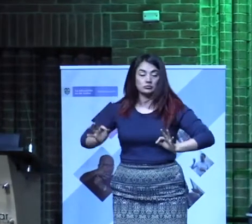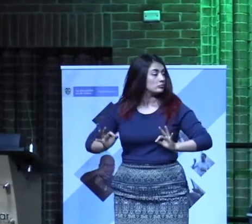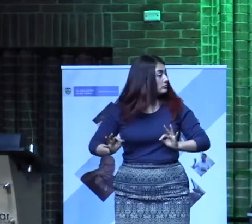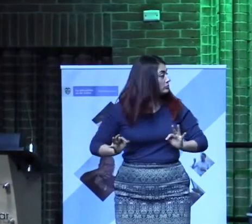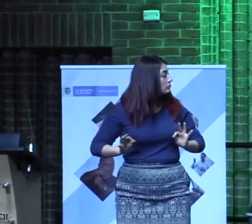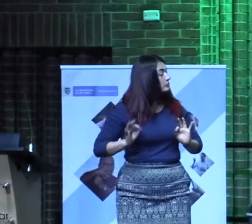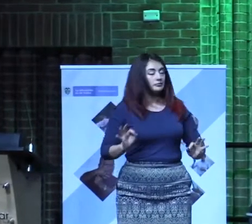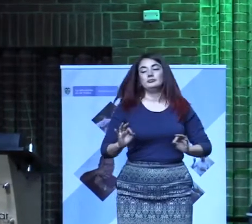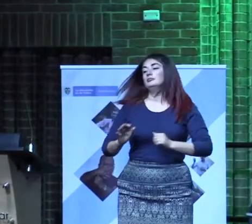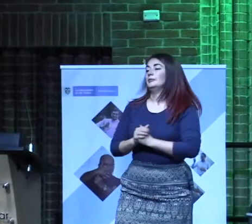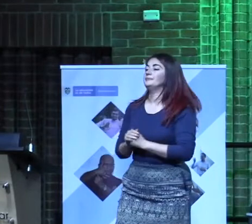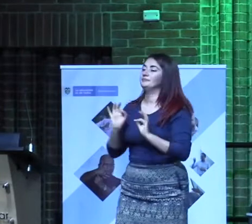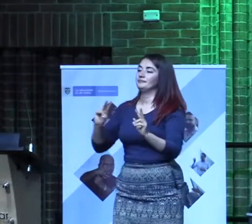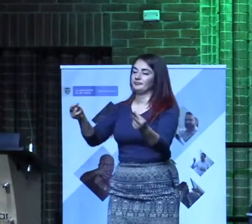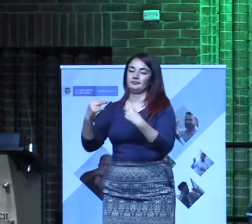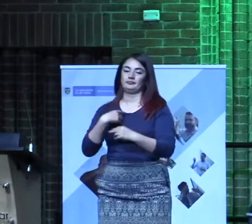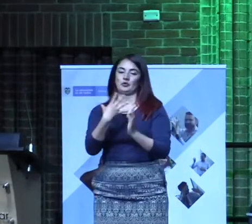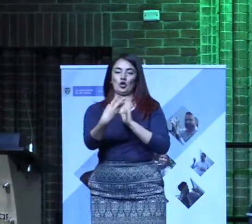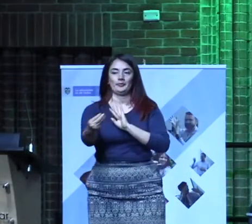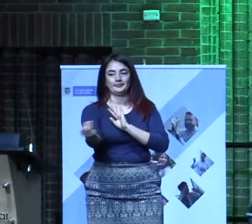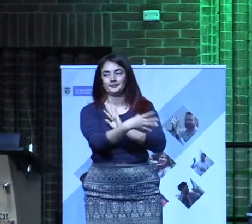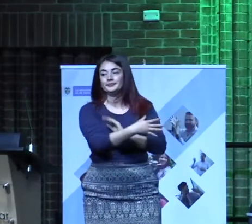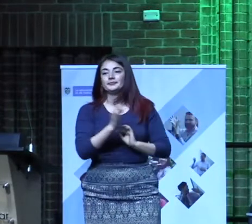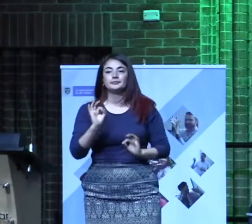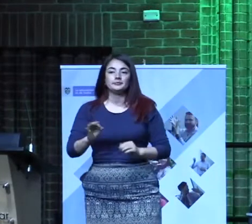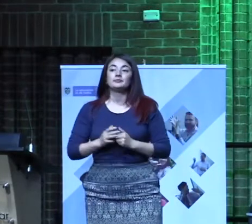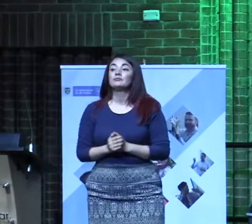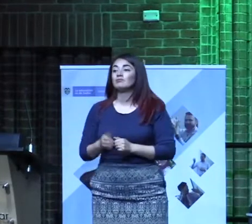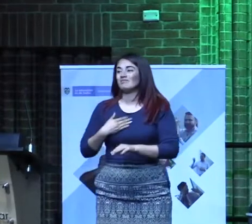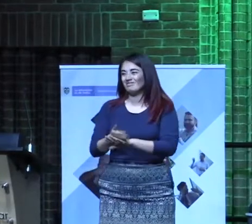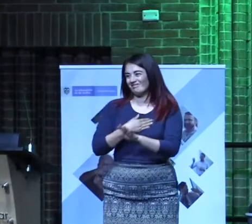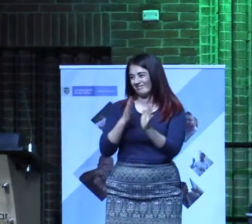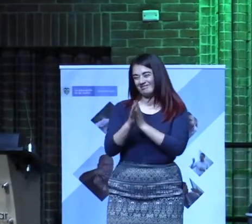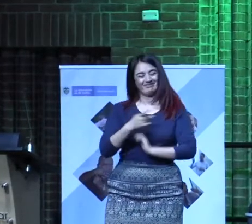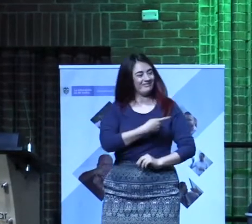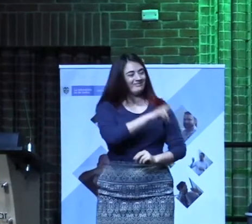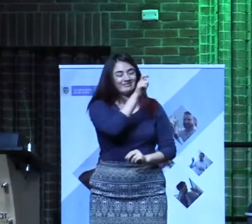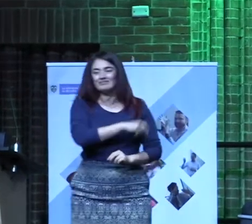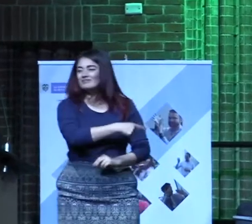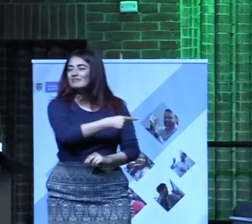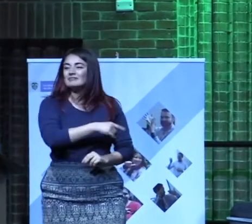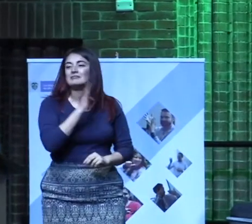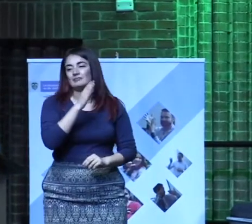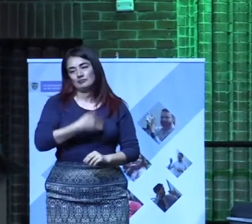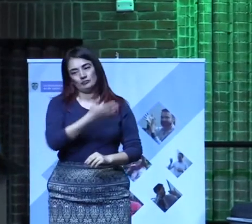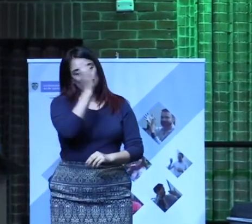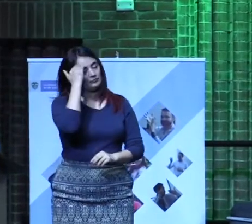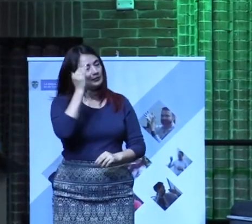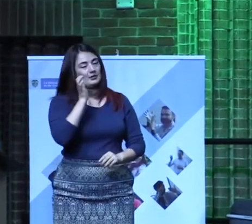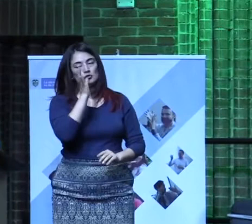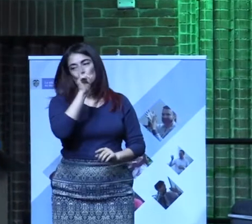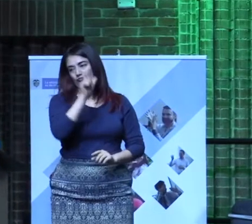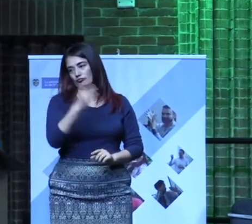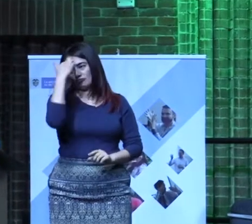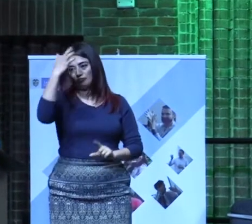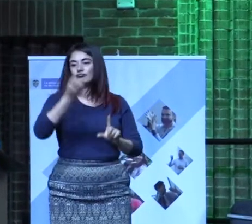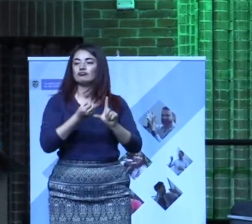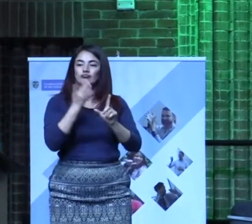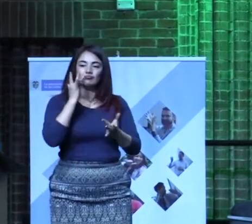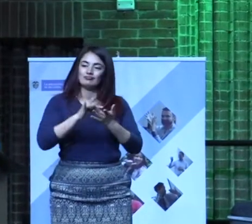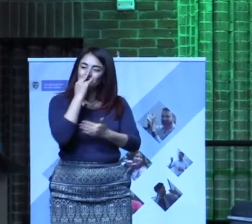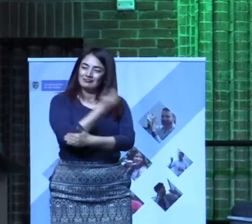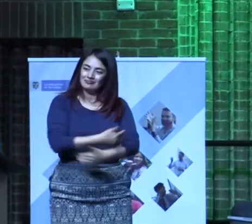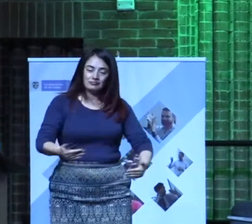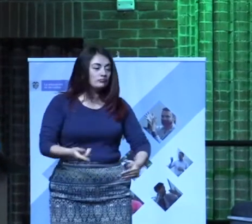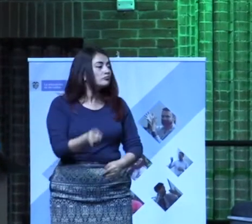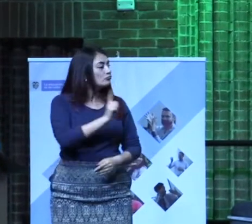Creo que estamos mucho mejor. Bien, entonces estaba presentando a nuestros invitados. Estamos con Daisy Franco, que es licenciada en Educación